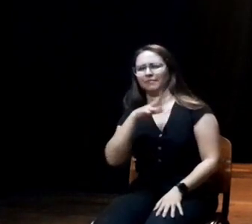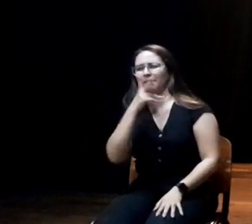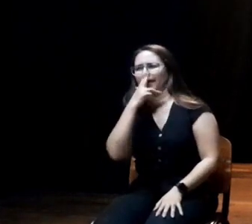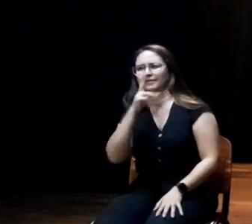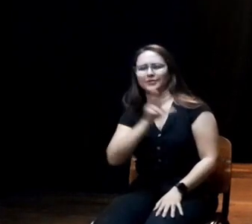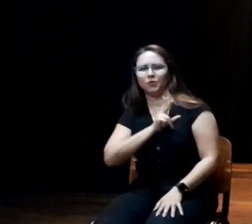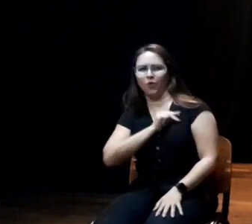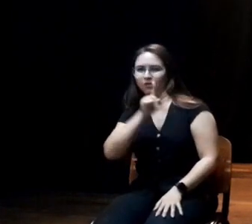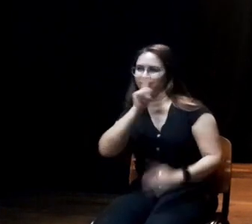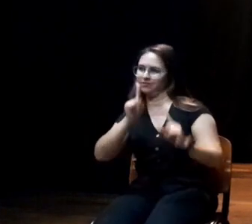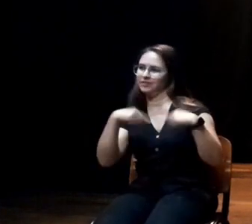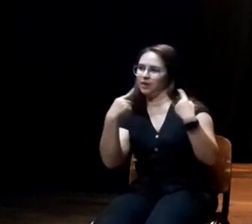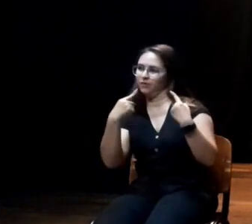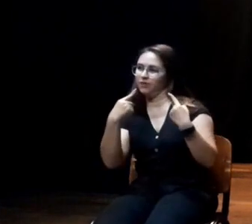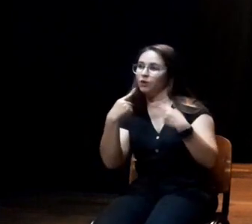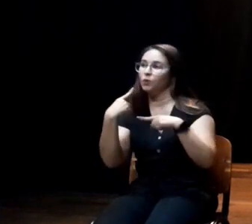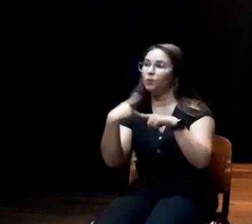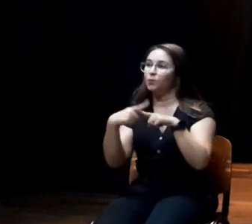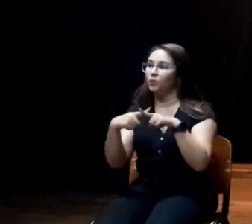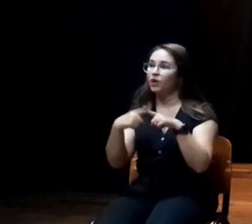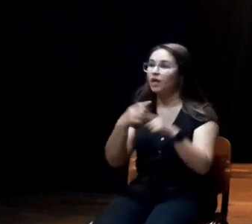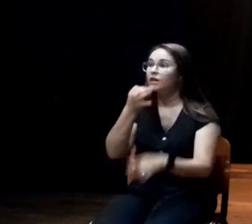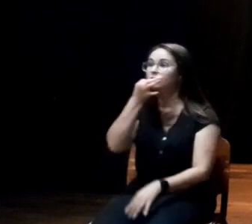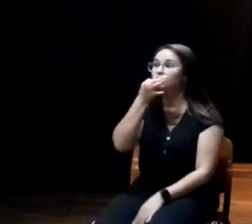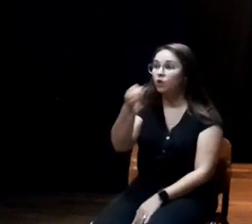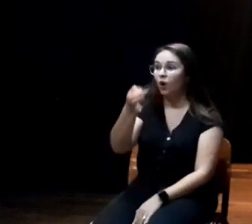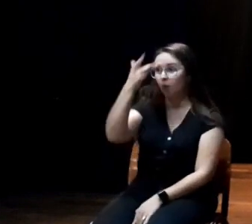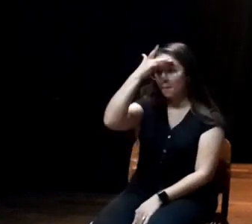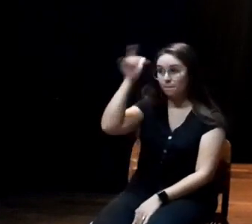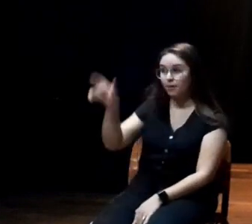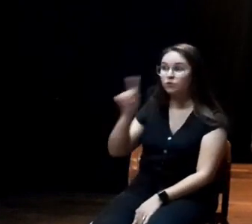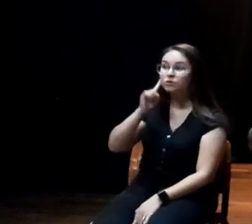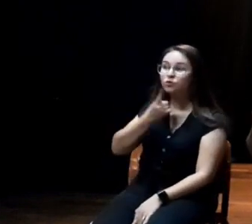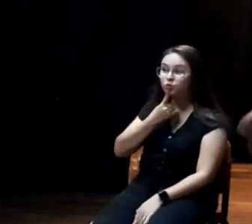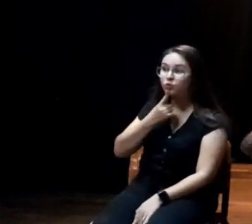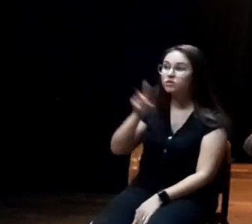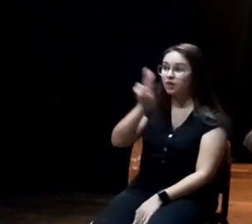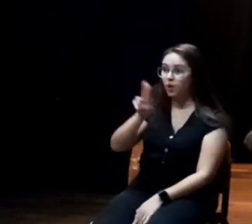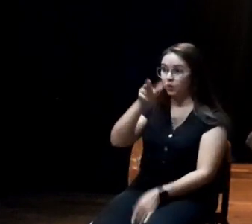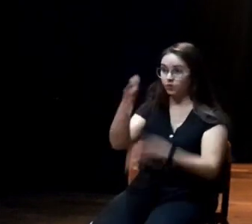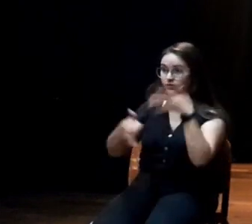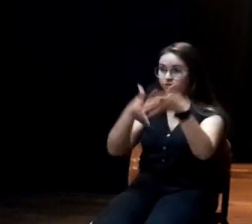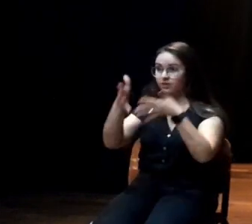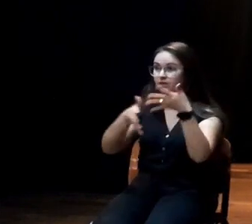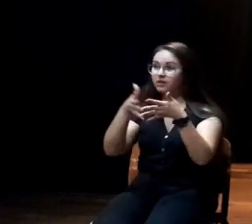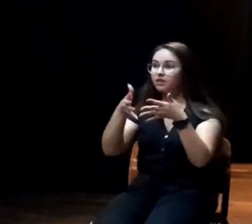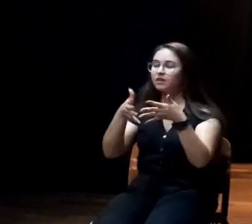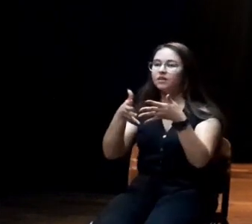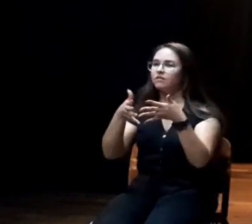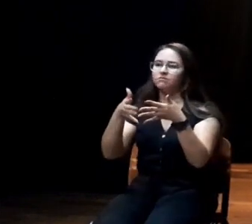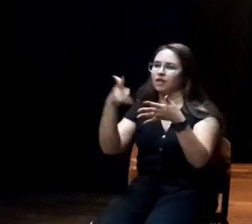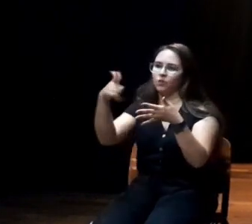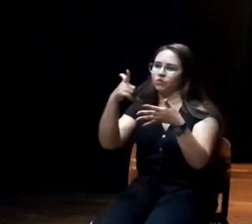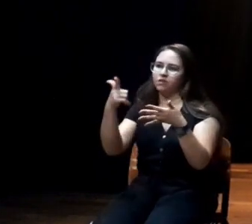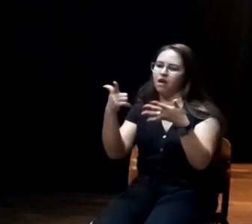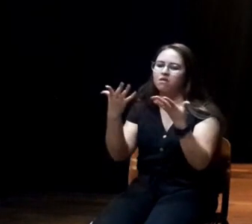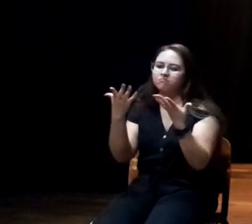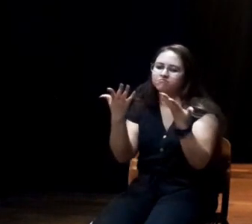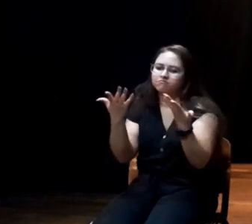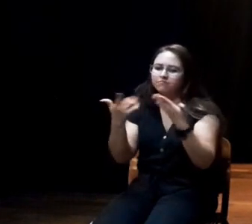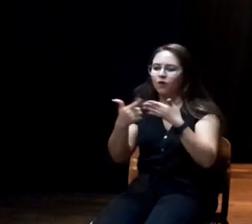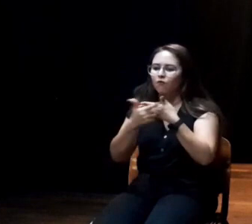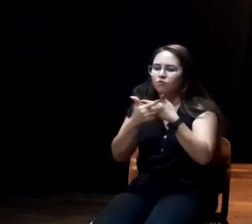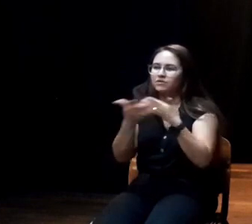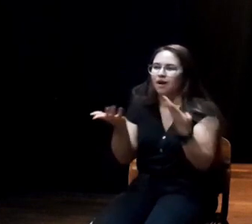Sim. Porque o som para a pessoa surda que se utiliza da língua de sinais, ele não tem muita função. Não tem